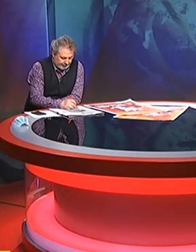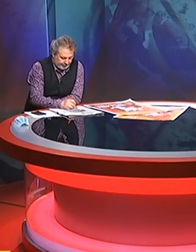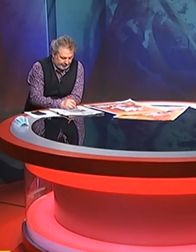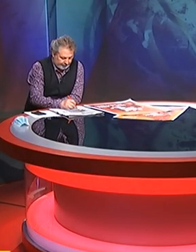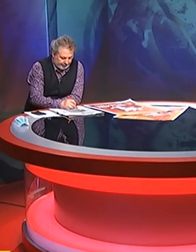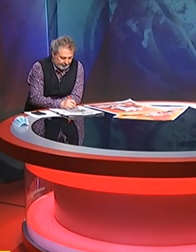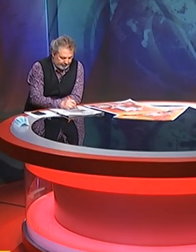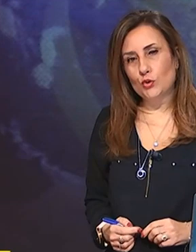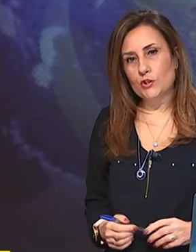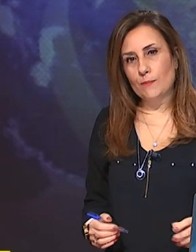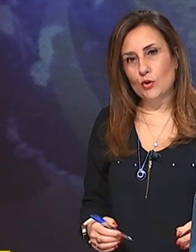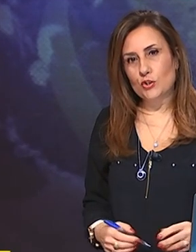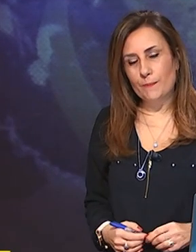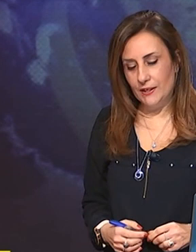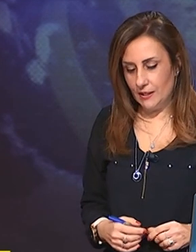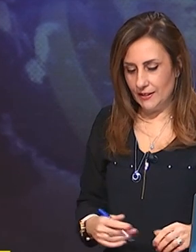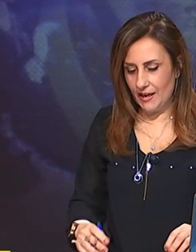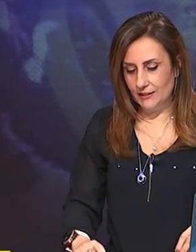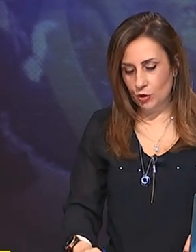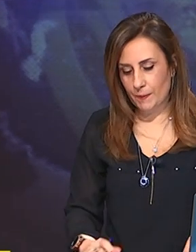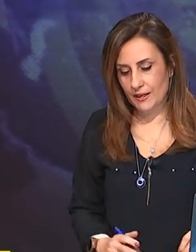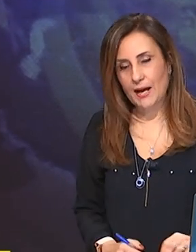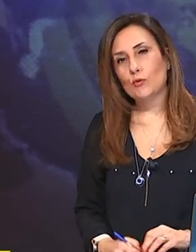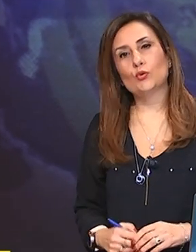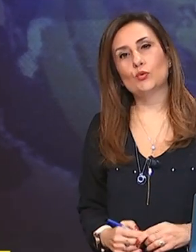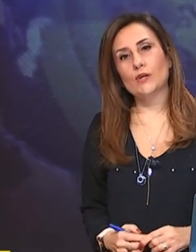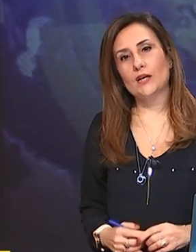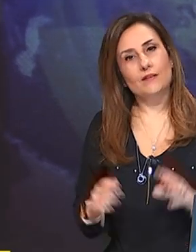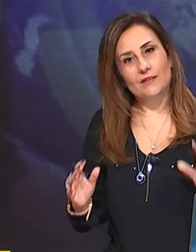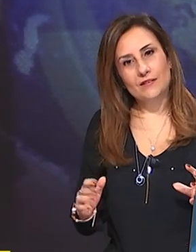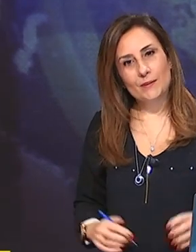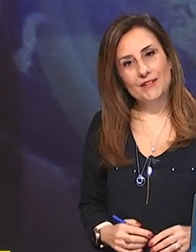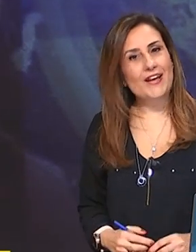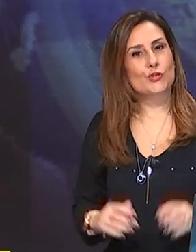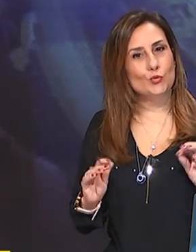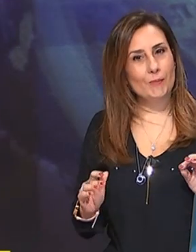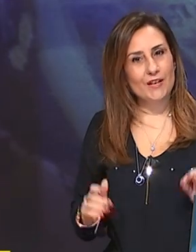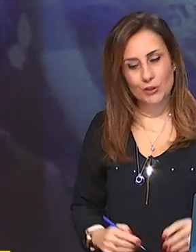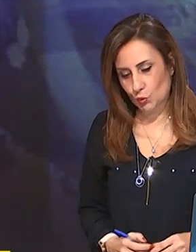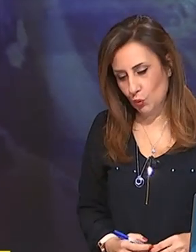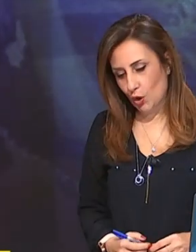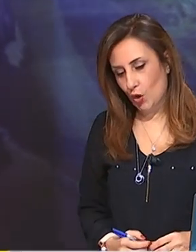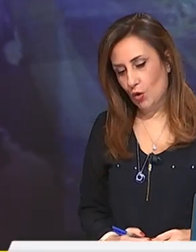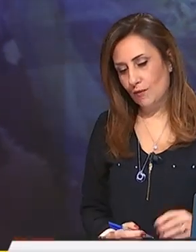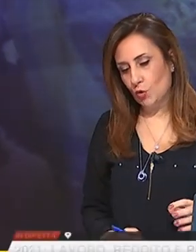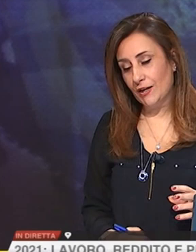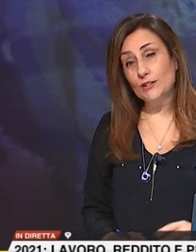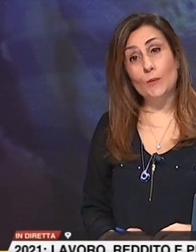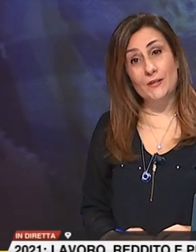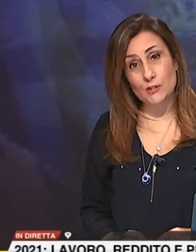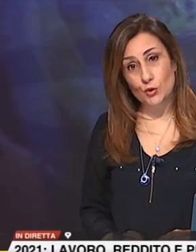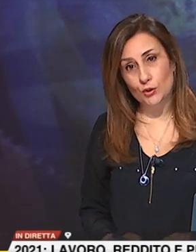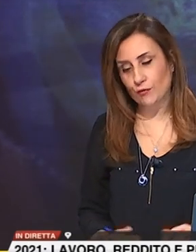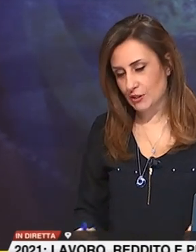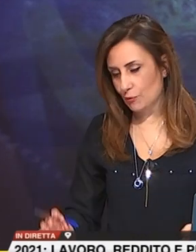Rieccoci nuovamente in studio, siamo sempre in diretta. Ora parliamo di un tema diverso. 2021, lavoro, reddito